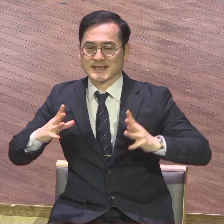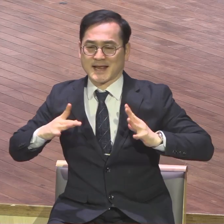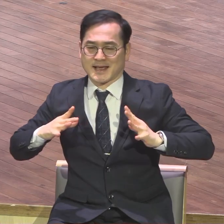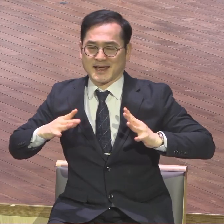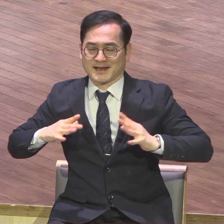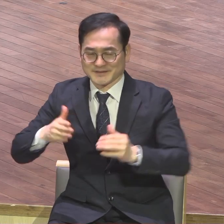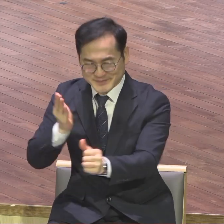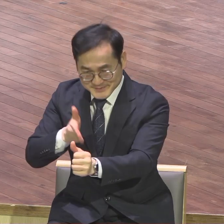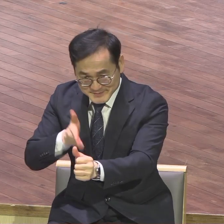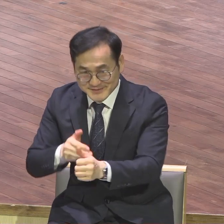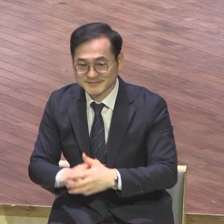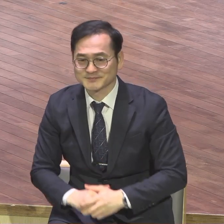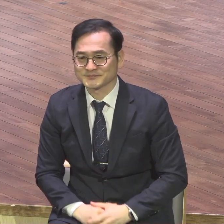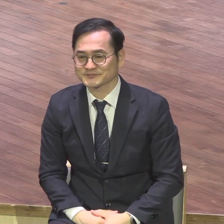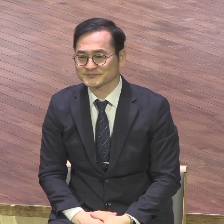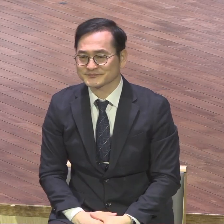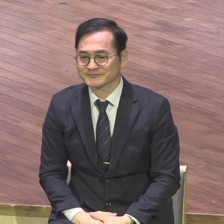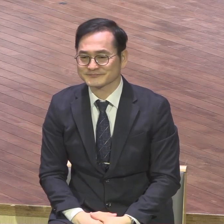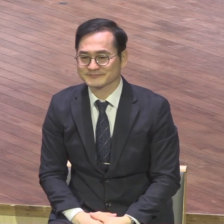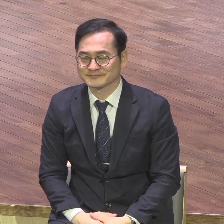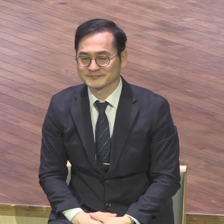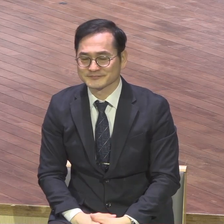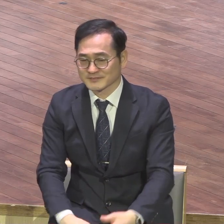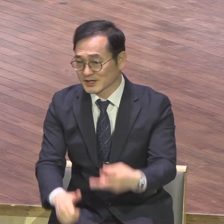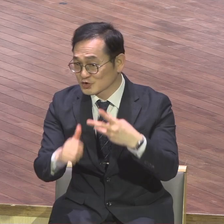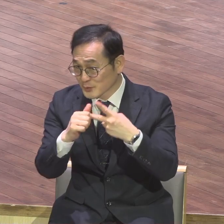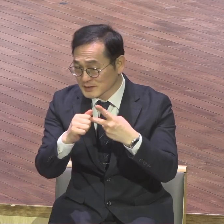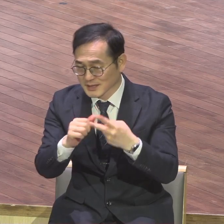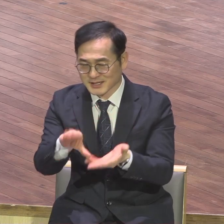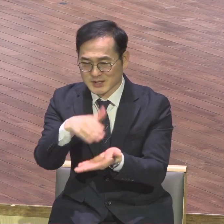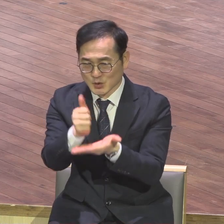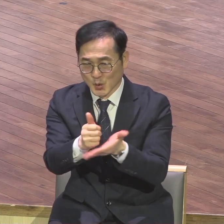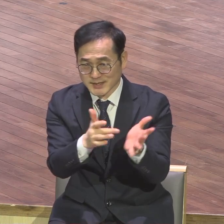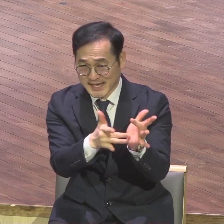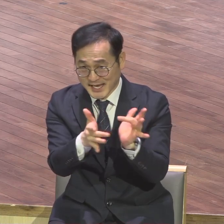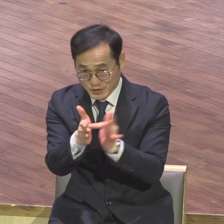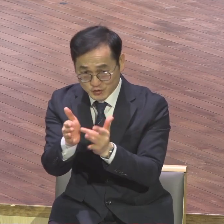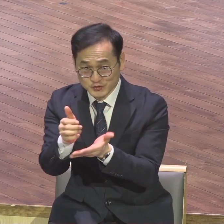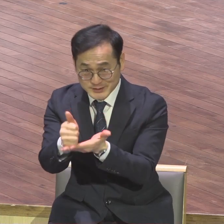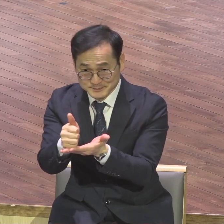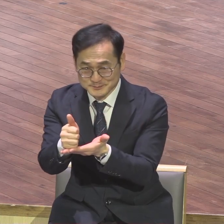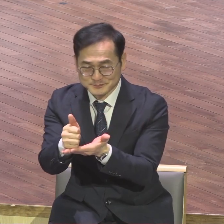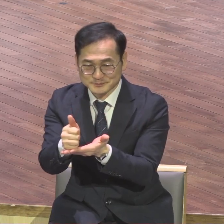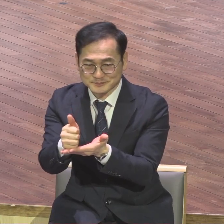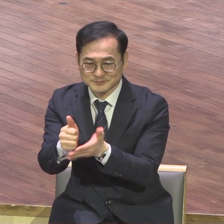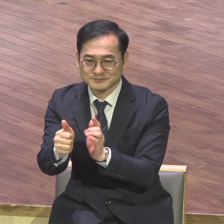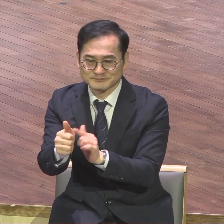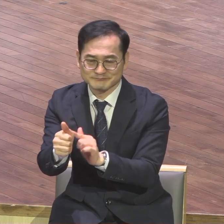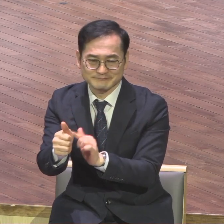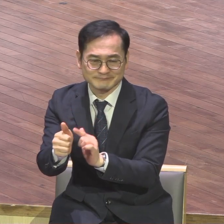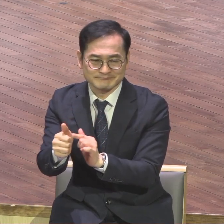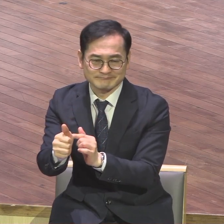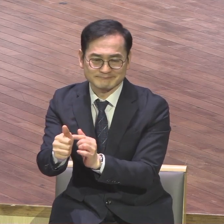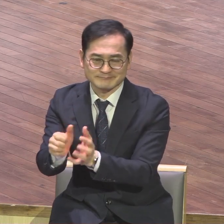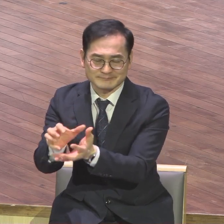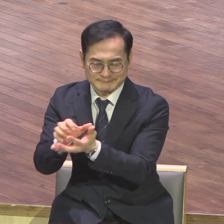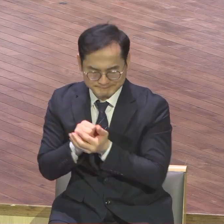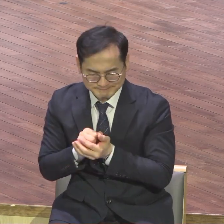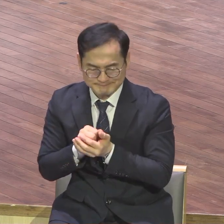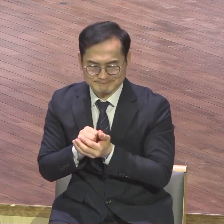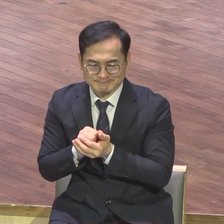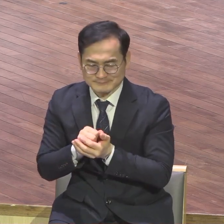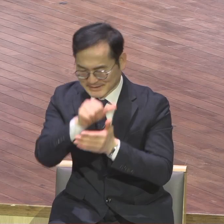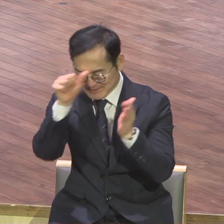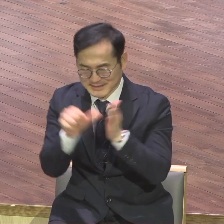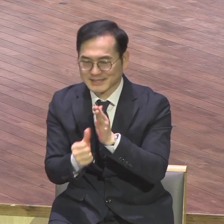되시기를 제물로 축복합니다. 두 번째로 그리스도 예수로 결론난 인생. 4절 봅니다. 그러나